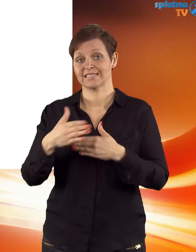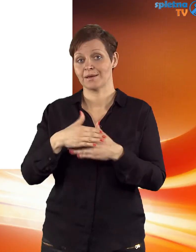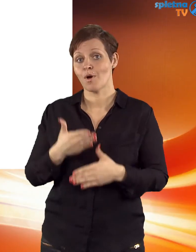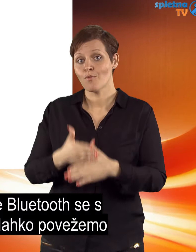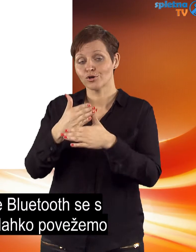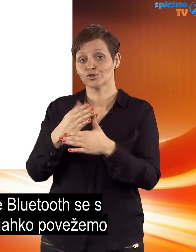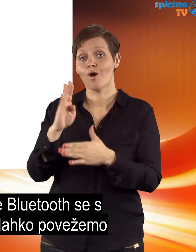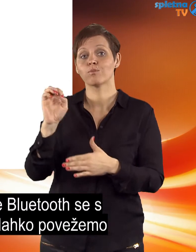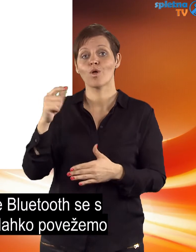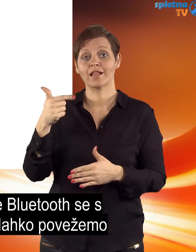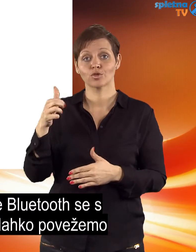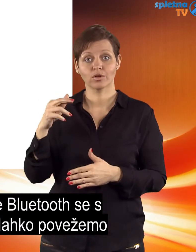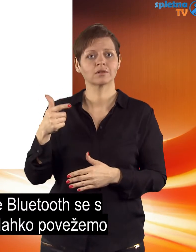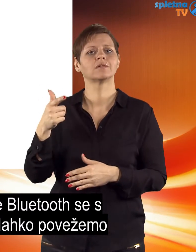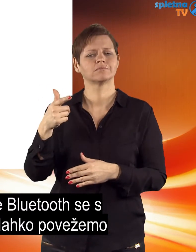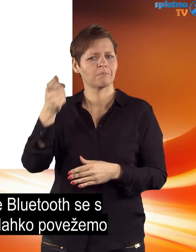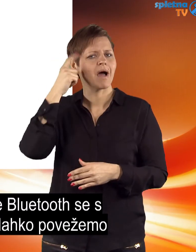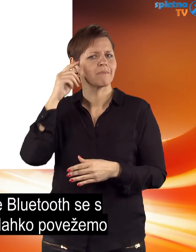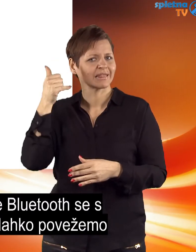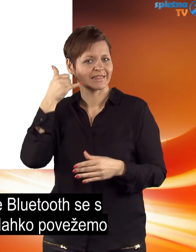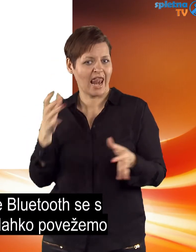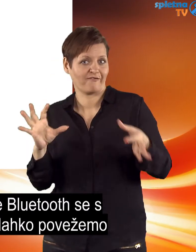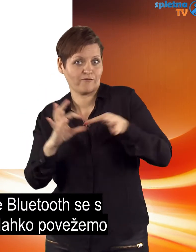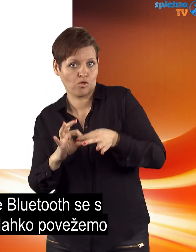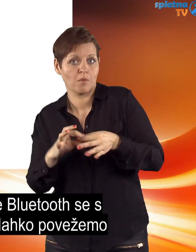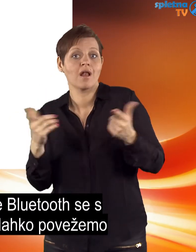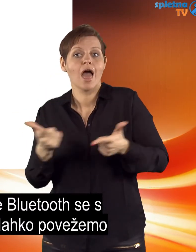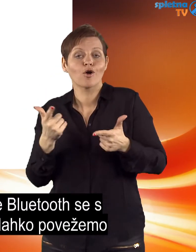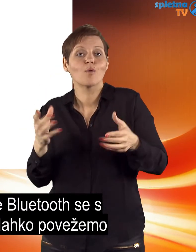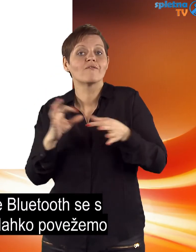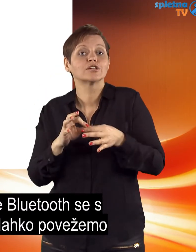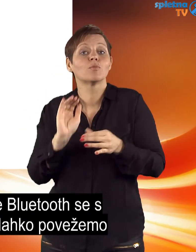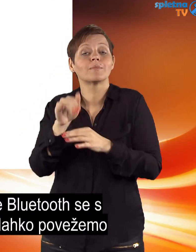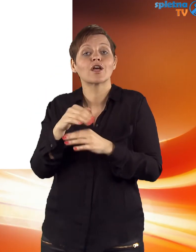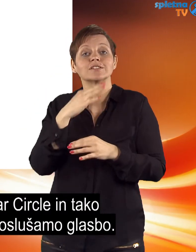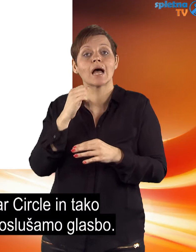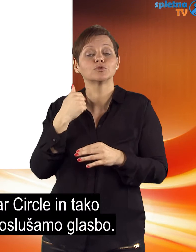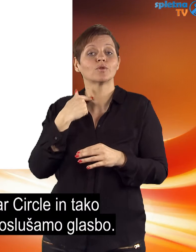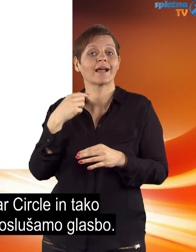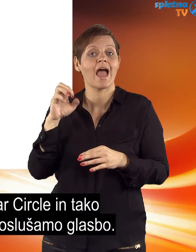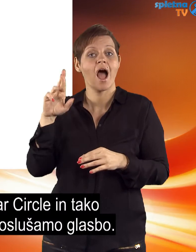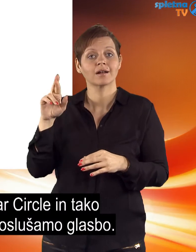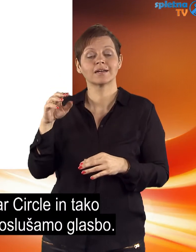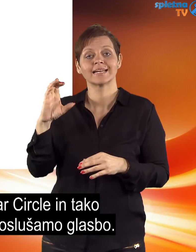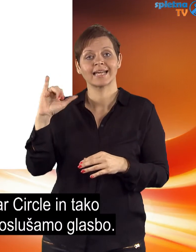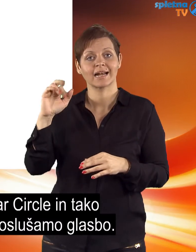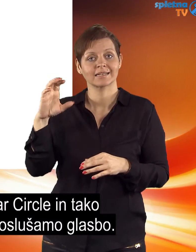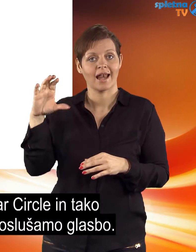S pomočjo povezave Bluetooth se s pametnim telefonom lahko povežemo preko Samsung Gear Circla in